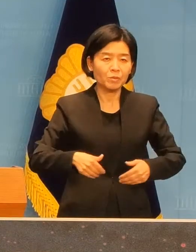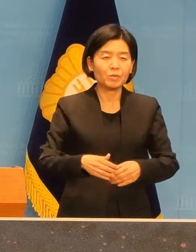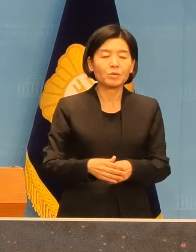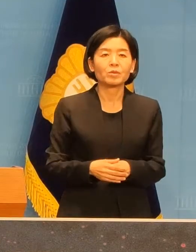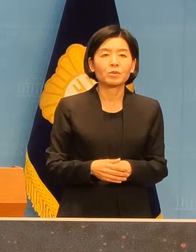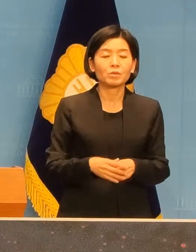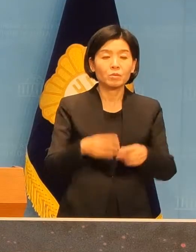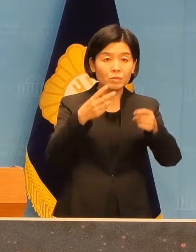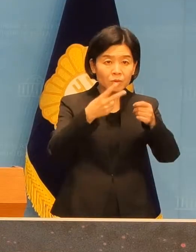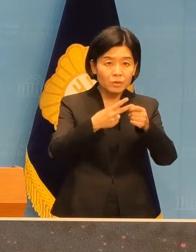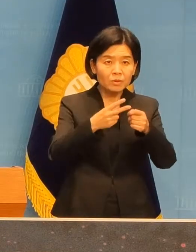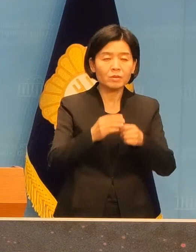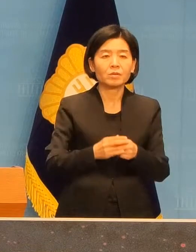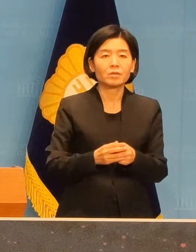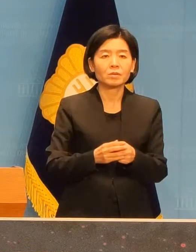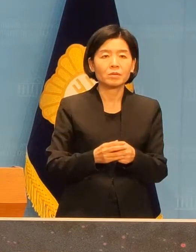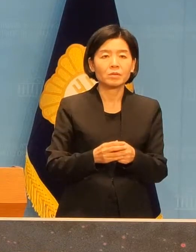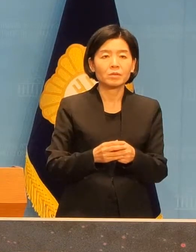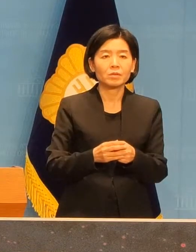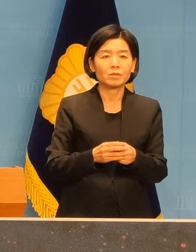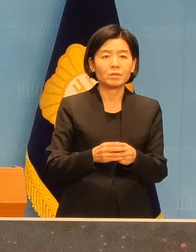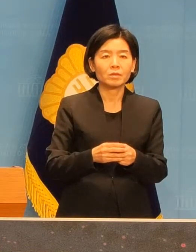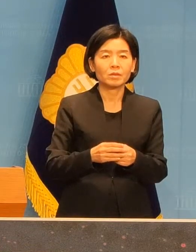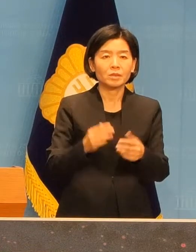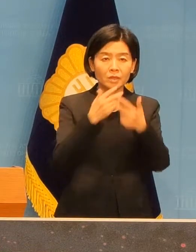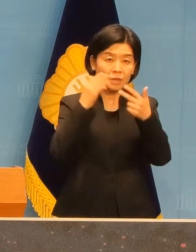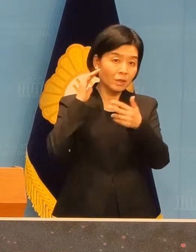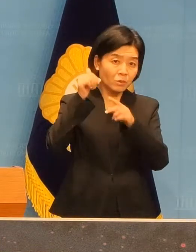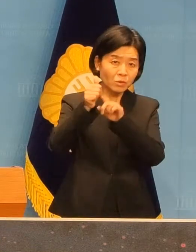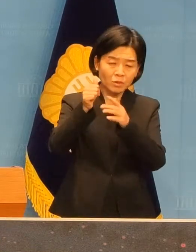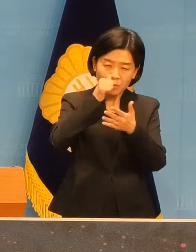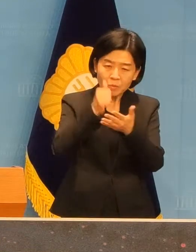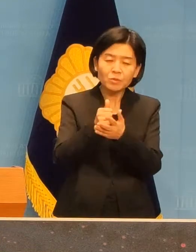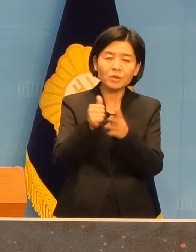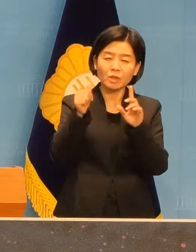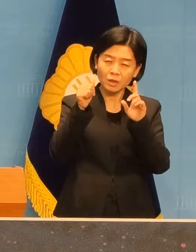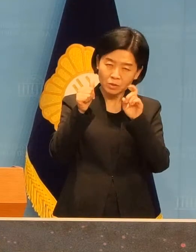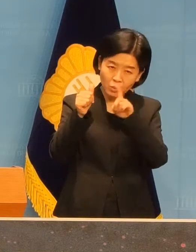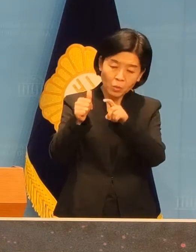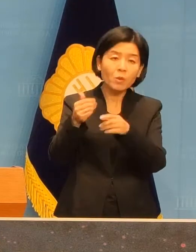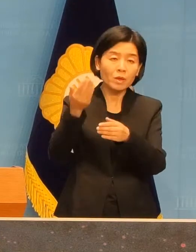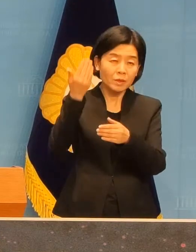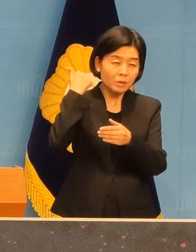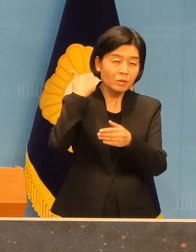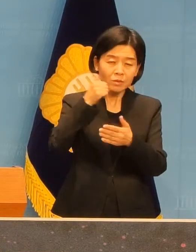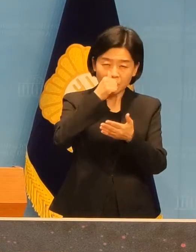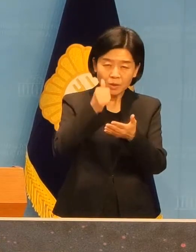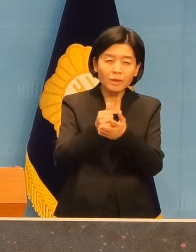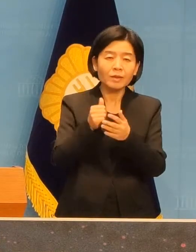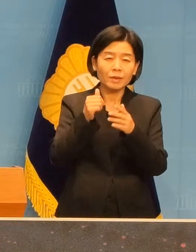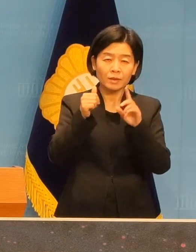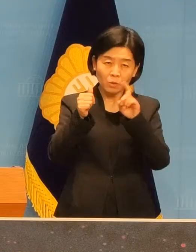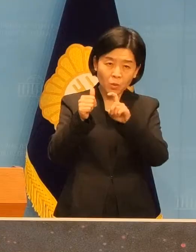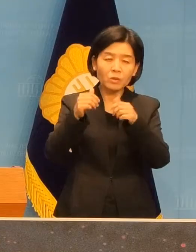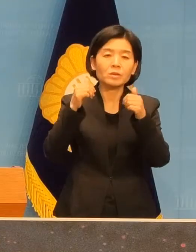두 번째는 이 범죄자 대통령 이재명 대통령의 범죄 재판 재개 촉구 전국민